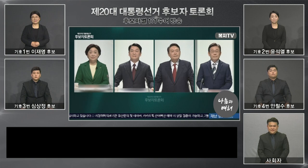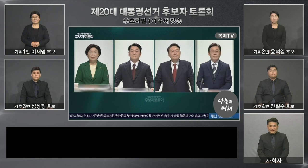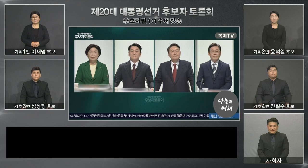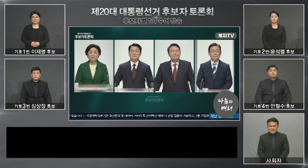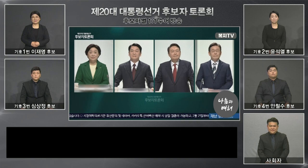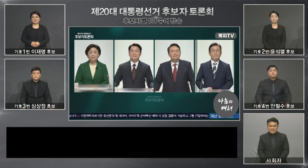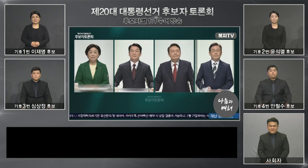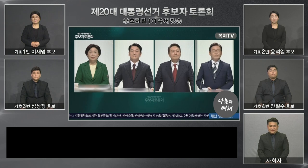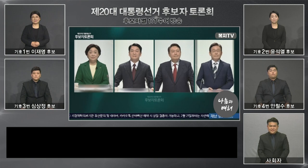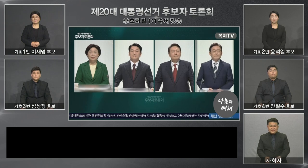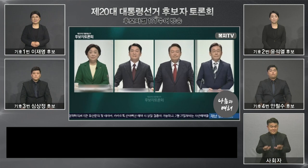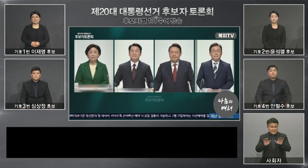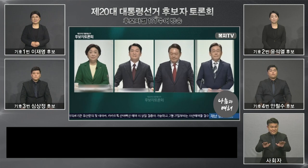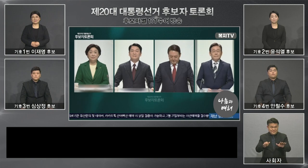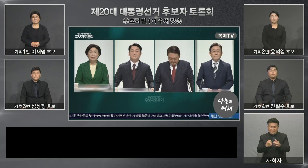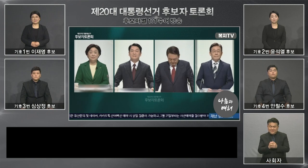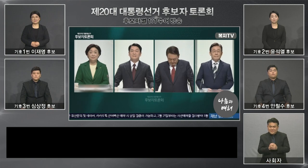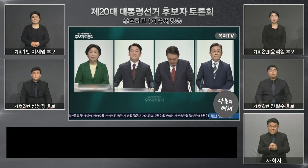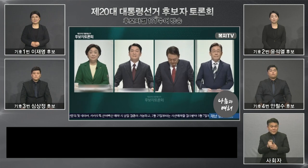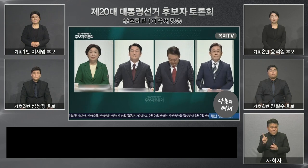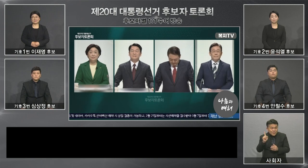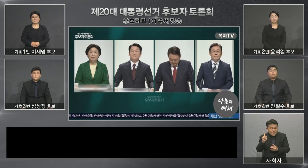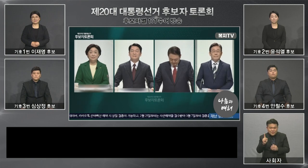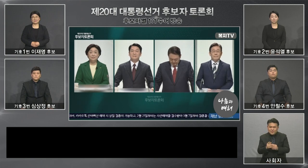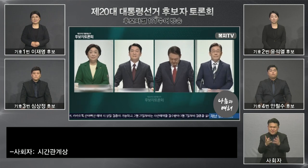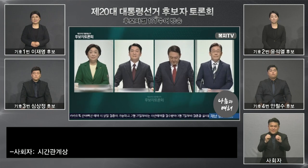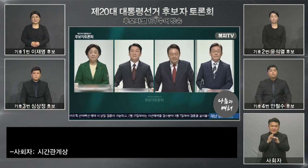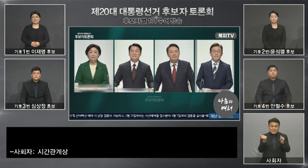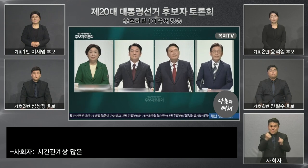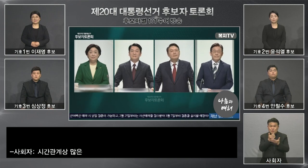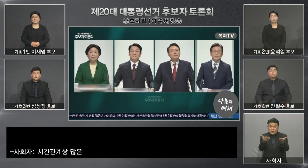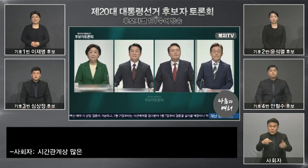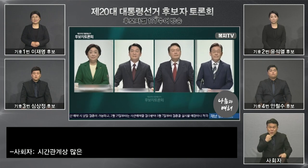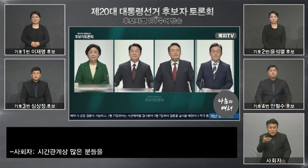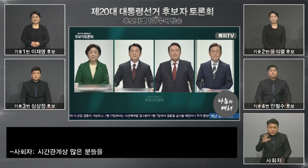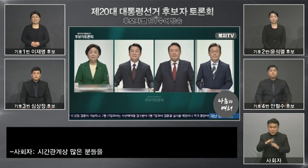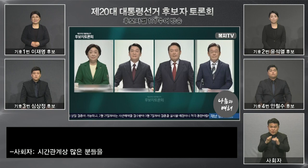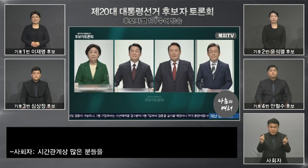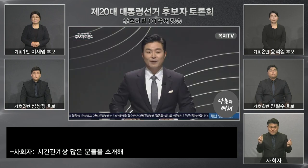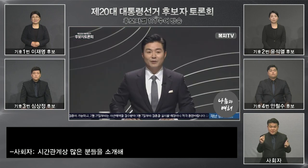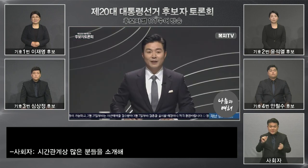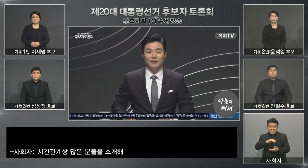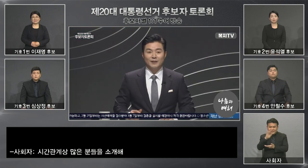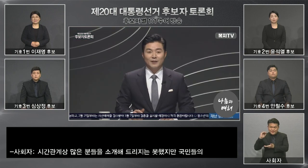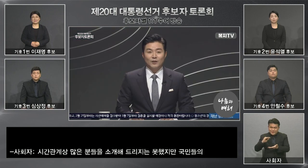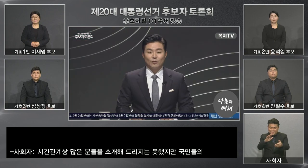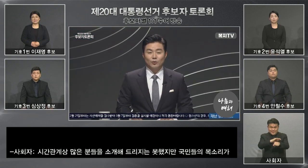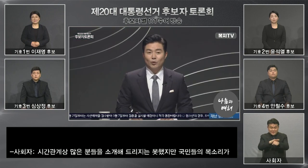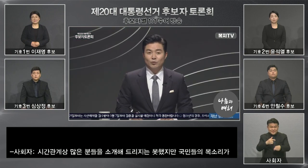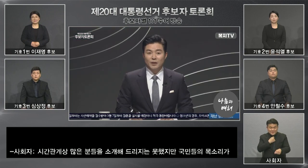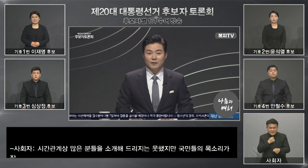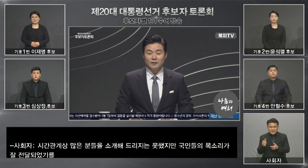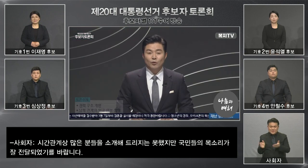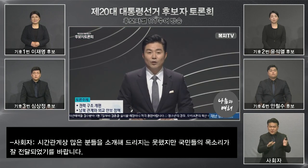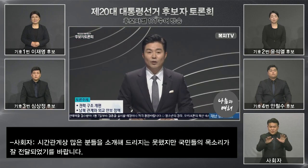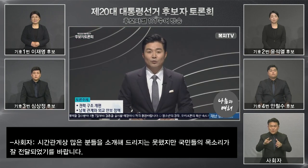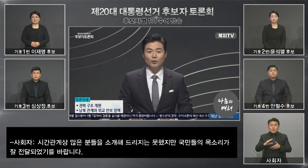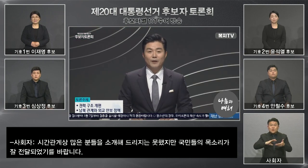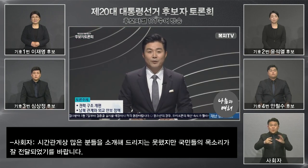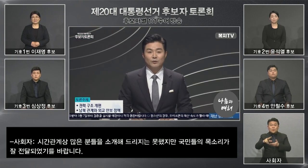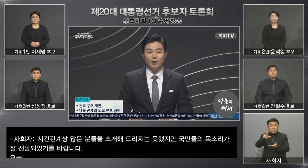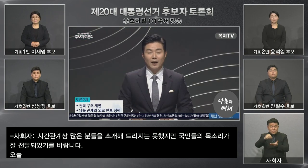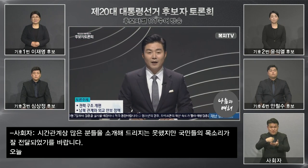네, 시간 관계상 많은 분들을 소개해드리진 못했지만 국민들의 목소리가 잘 전달되었길 바랍니다. 오늘 토론 주제는